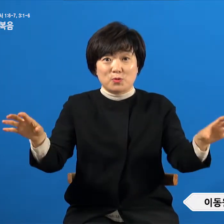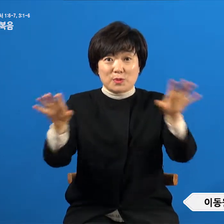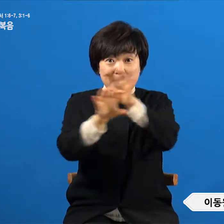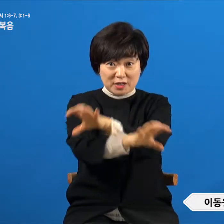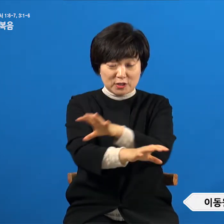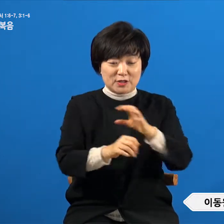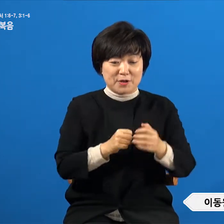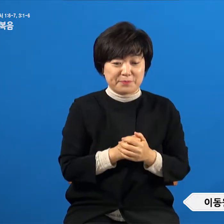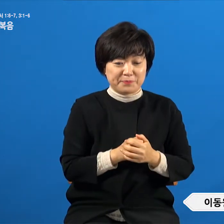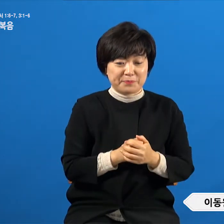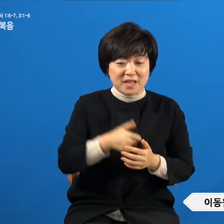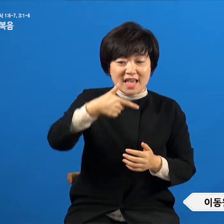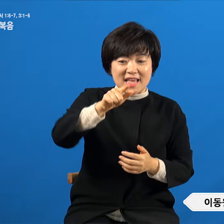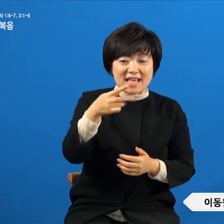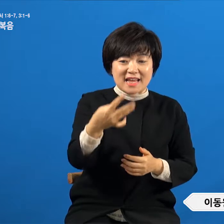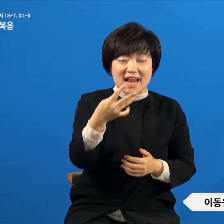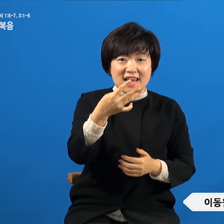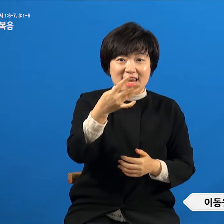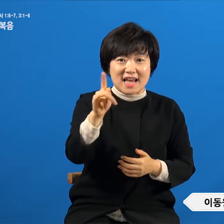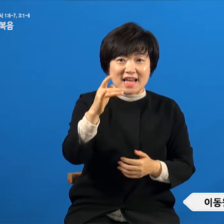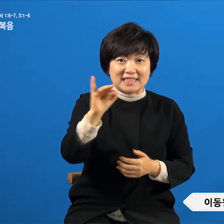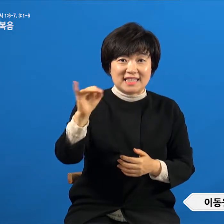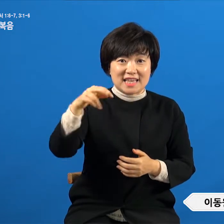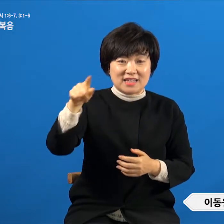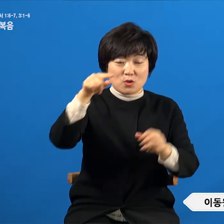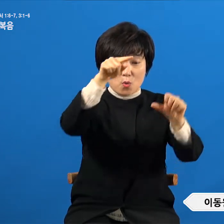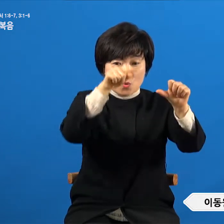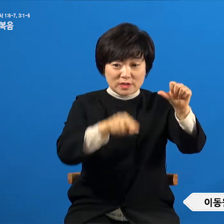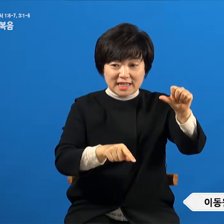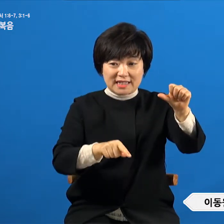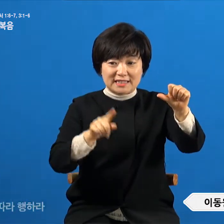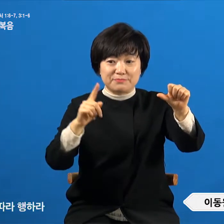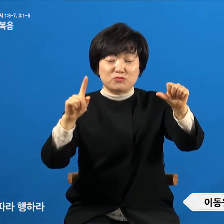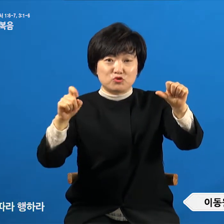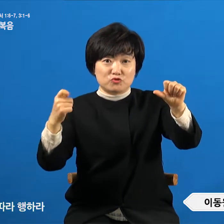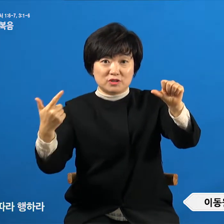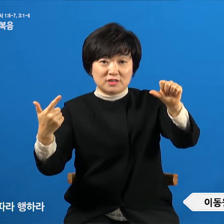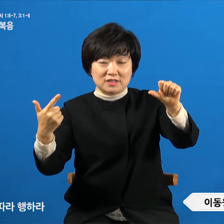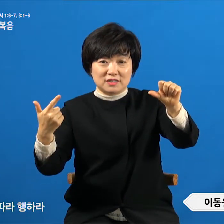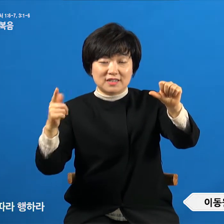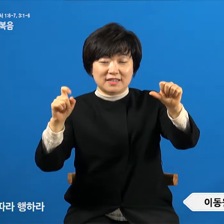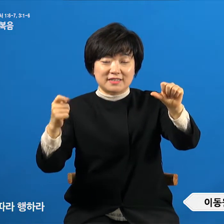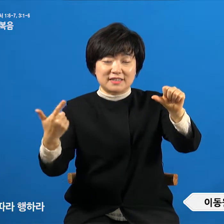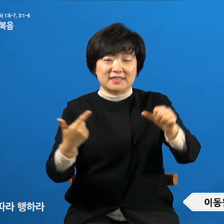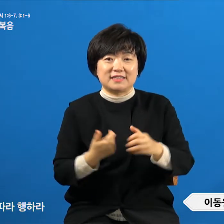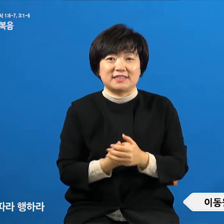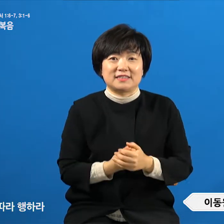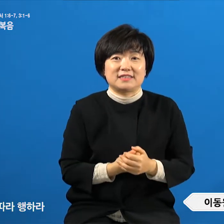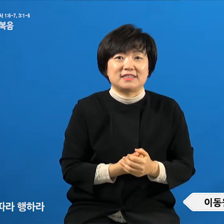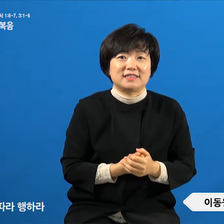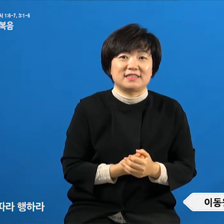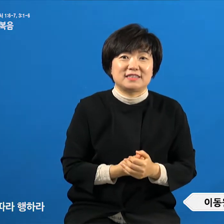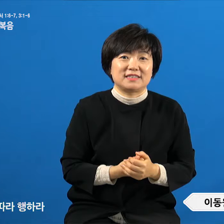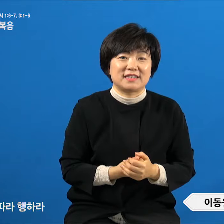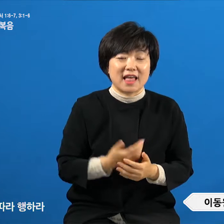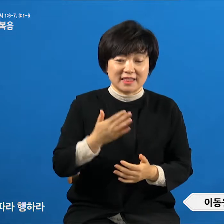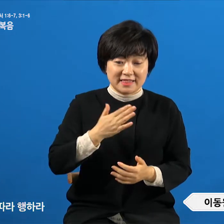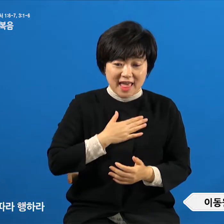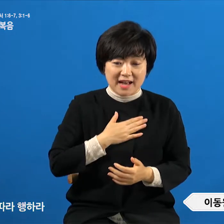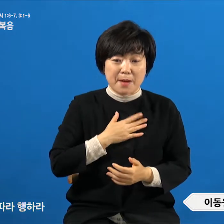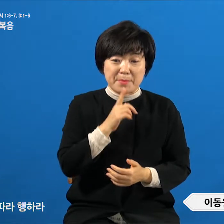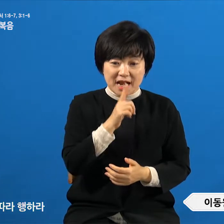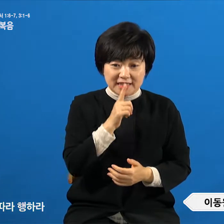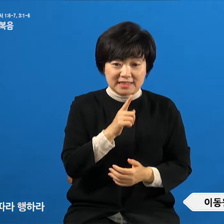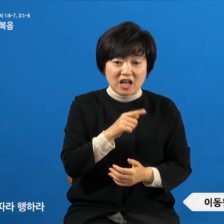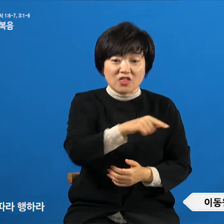이렇게 설명합니다. 자, 갈라디아서 5장 16절입니다. 역시 갈라디아서입니다. 갈라디아서 5장 16절 다 같이 읽습니다. 시작.